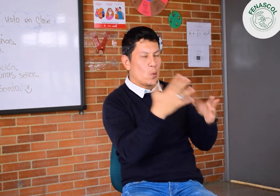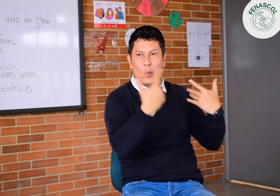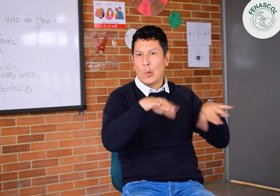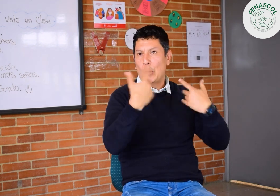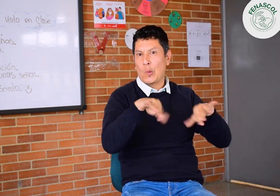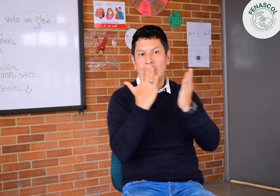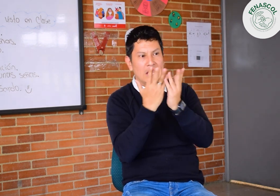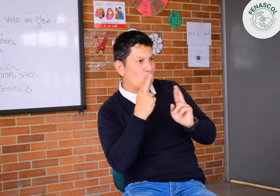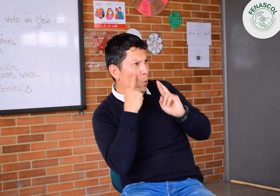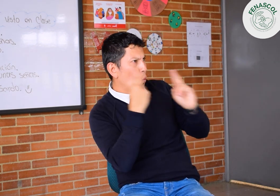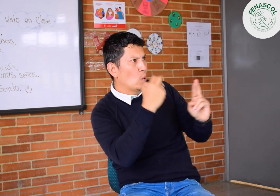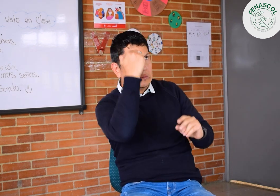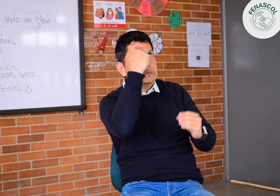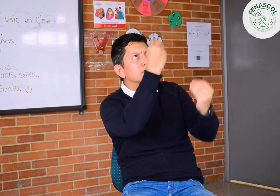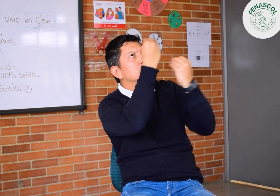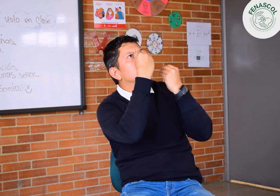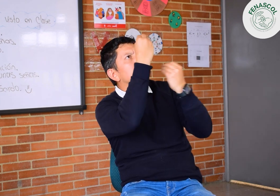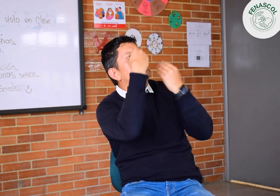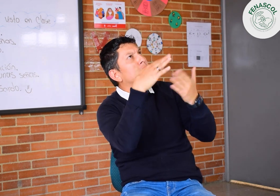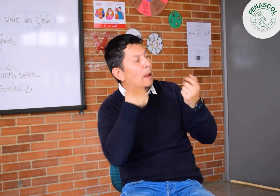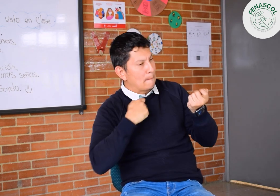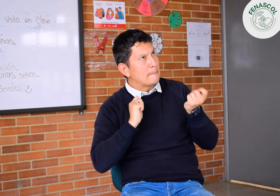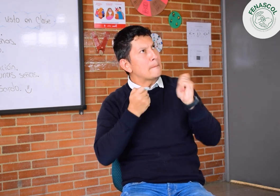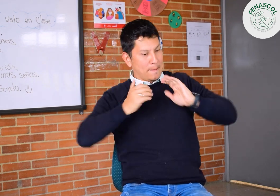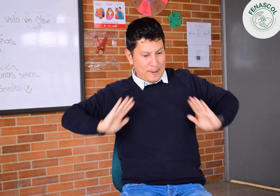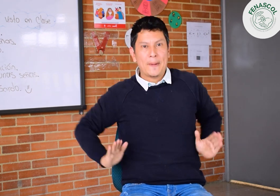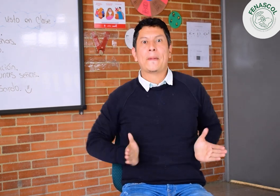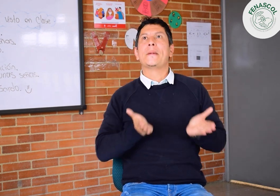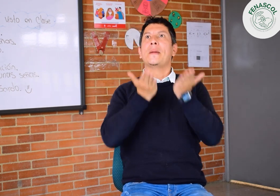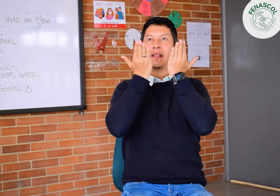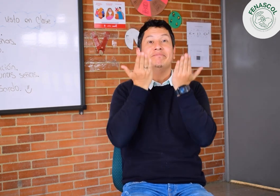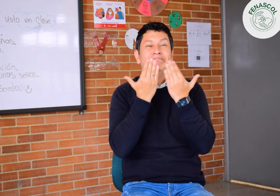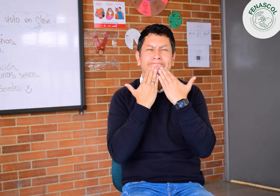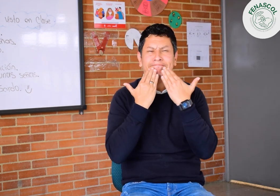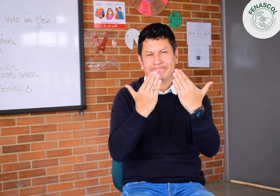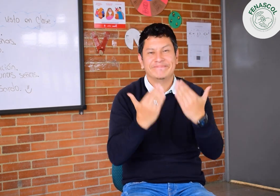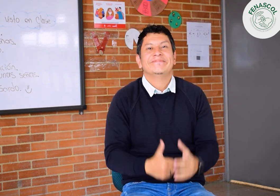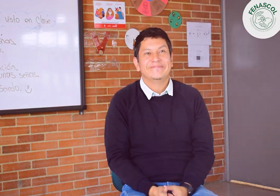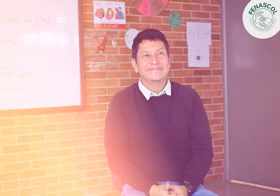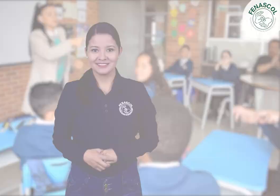orgullosos de ser formados por ustedes y de cómo los ayudan a crecer Gracias a todos